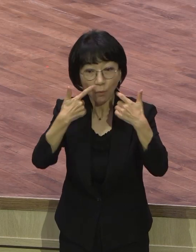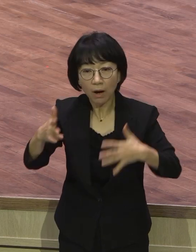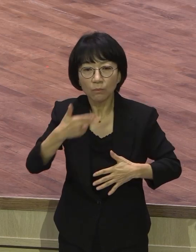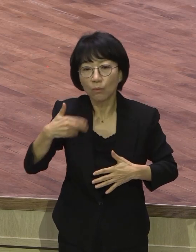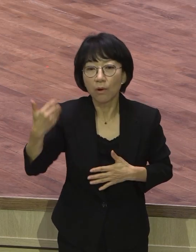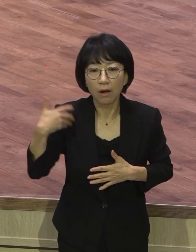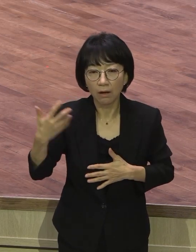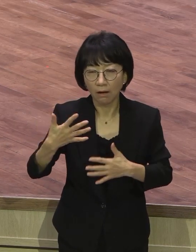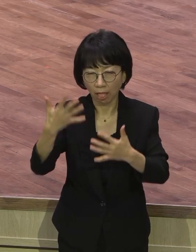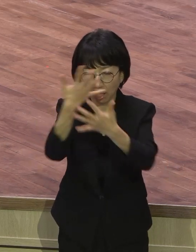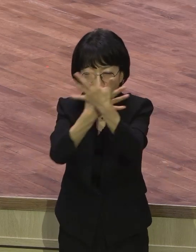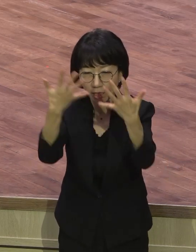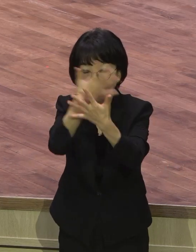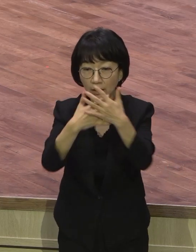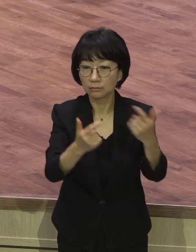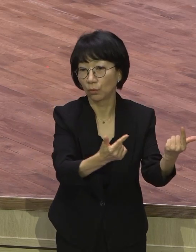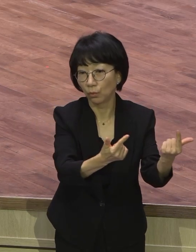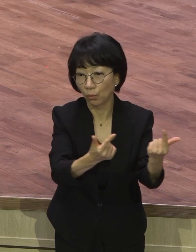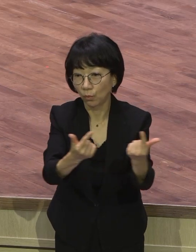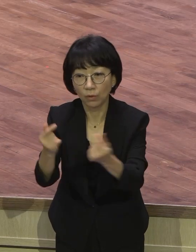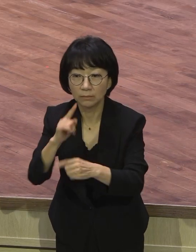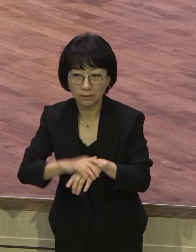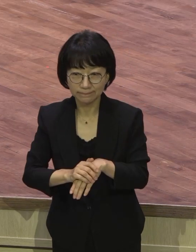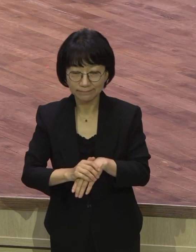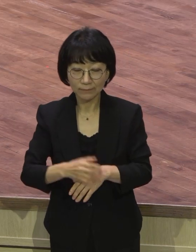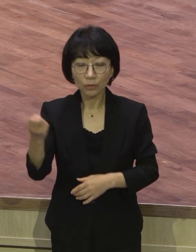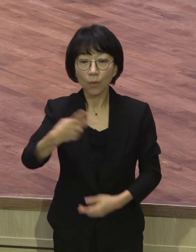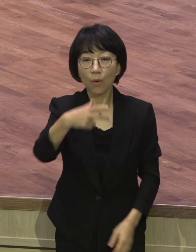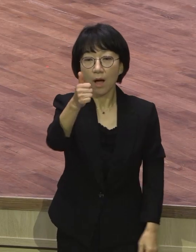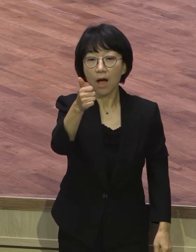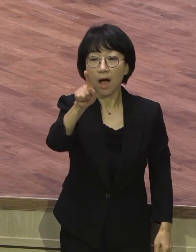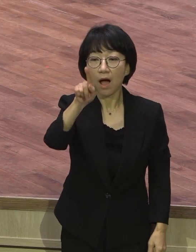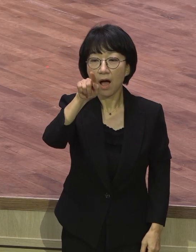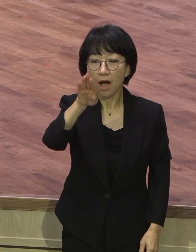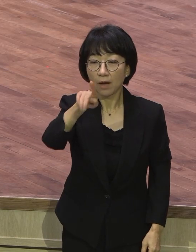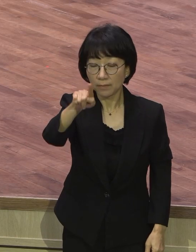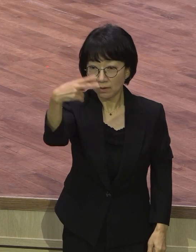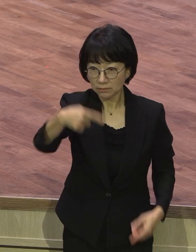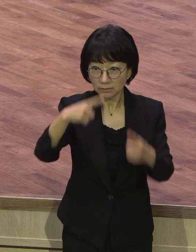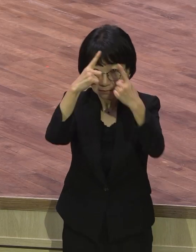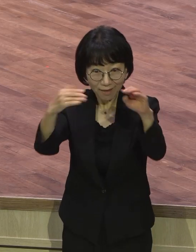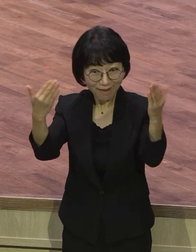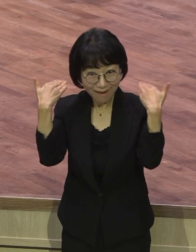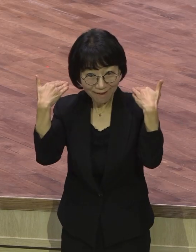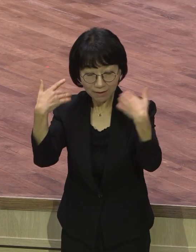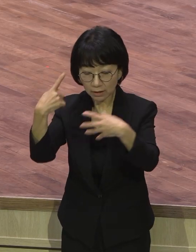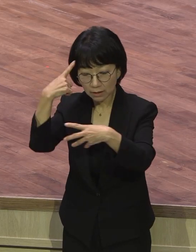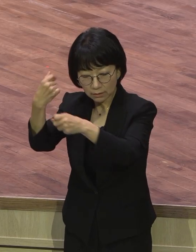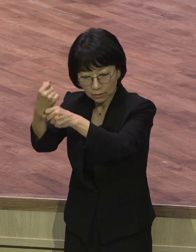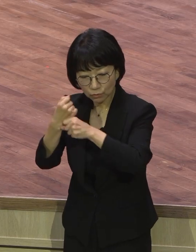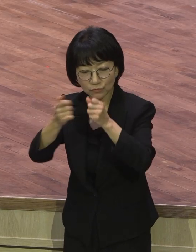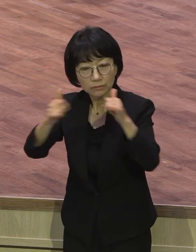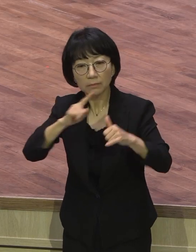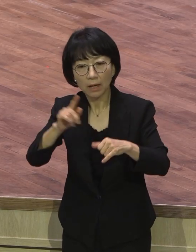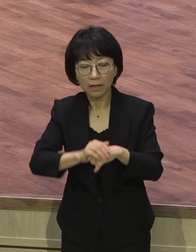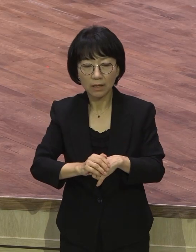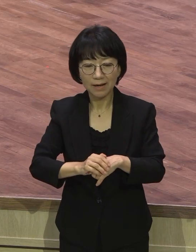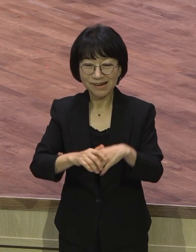또 하바드 대의 연구진은 지난 올해 사이언스 논문에서 1차 팬데믹이